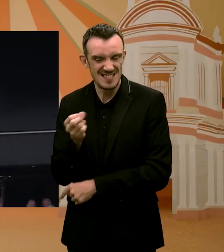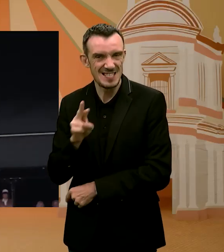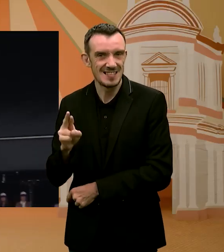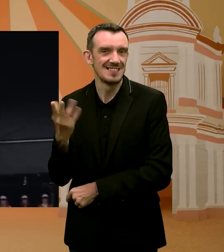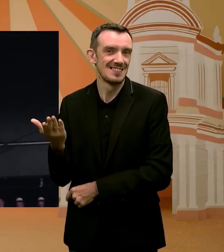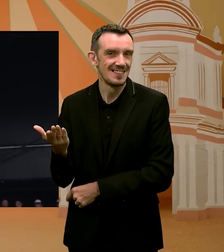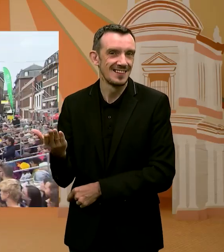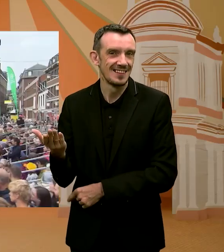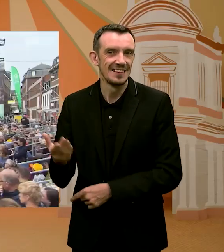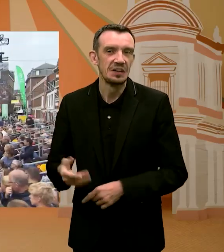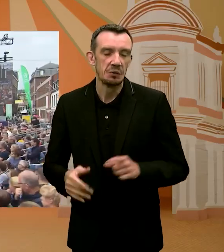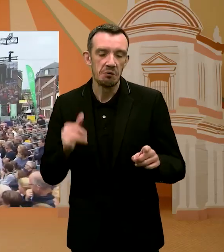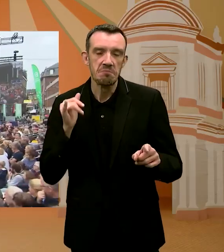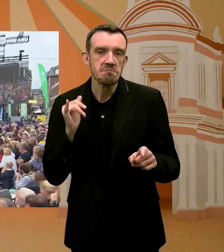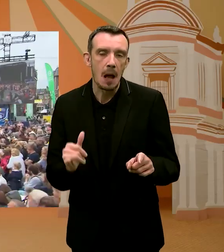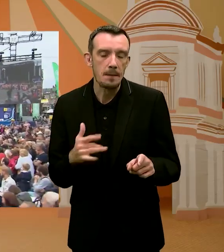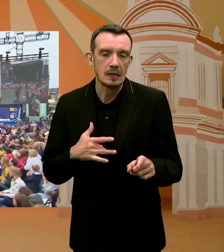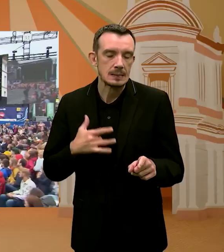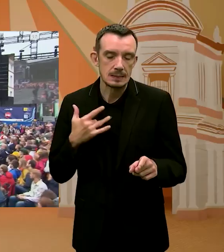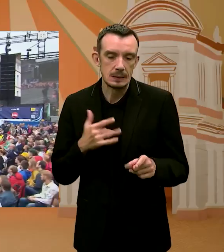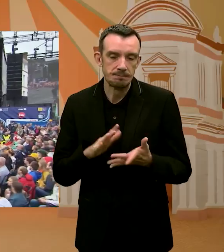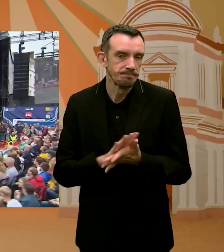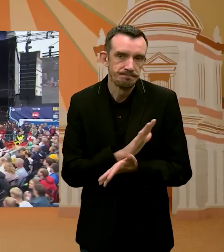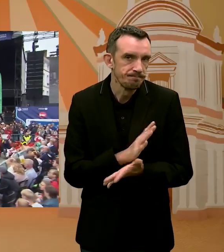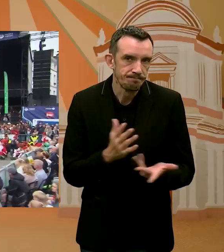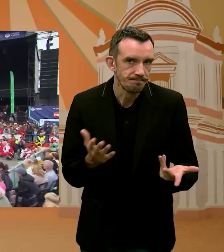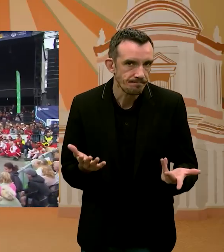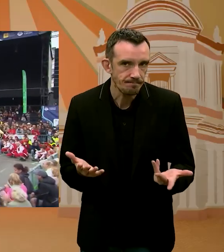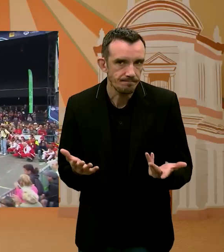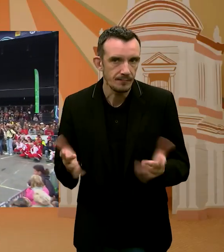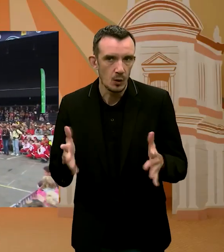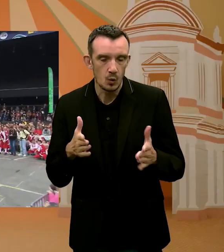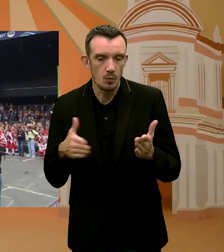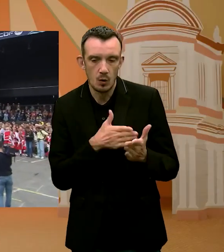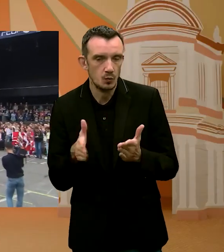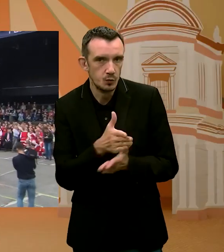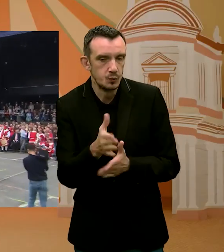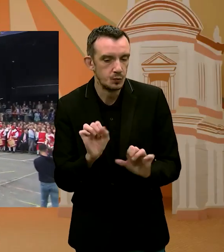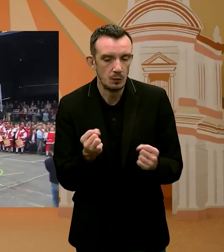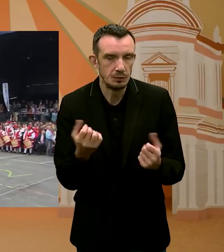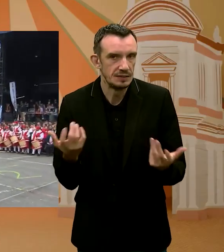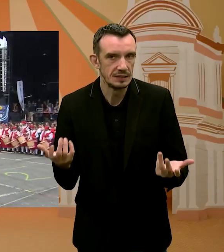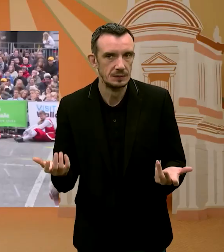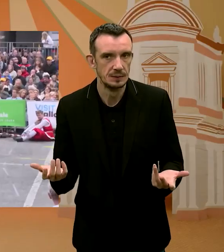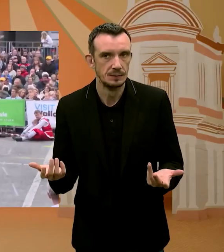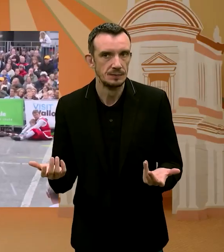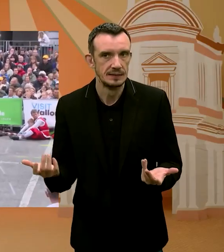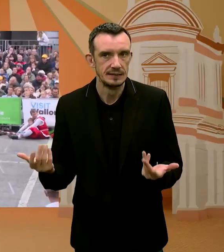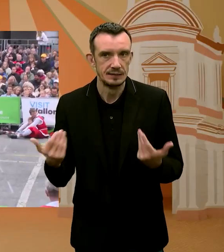pour Robin... je ne sais pas comment il peut imaginer son échappatoire par rapport à cette situation qui devient de plus en plus compliquée. Il